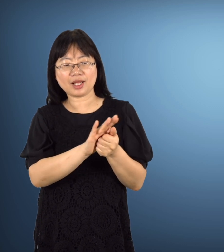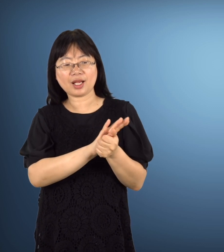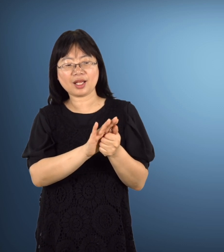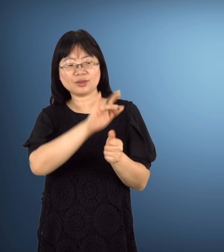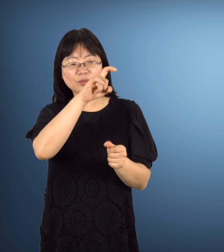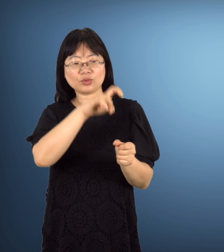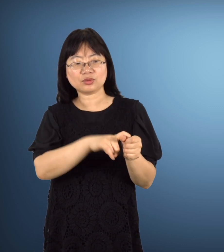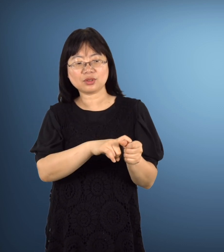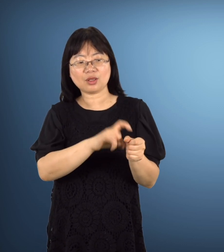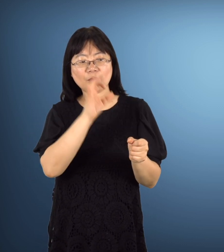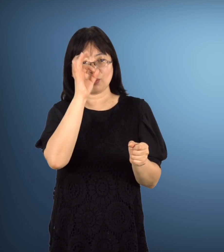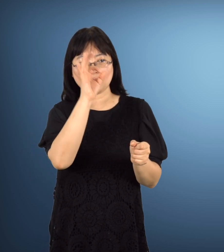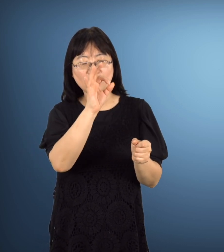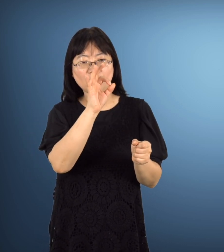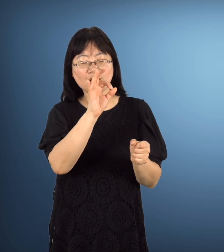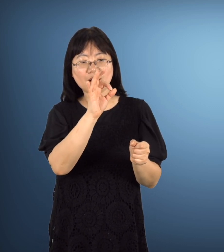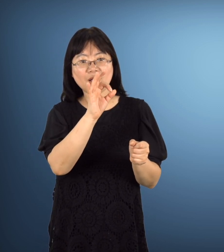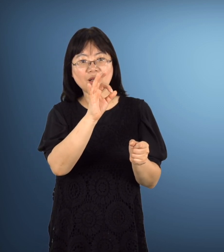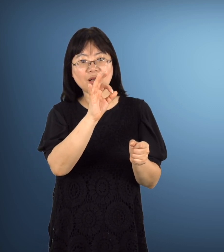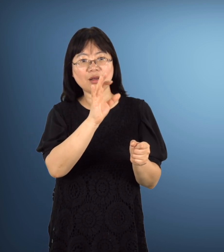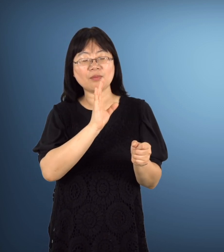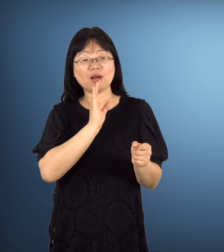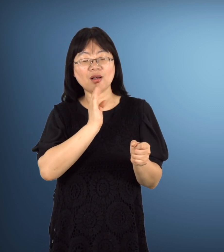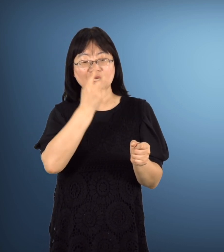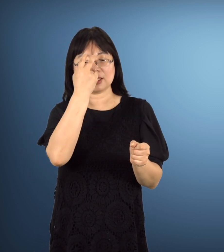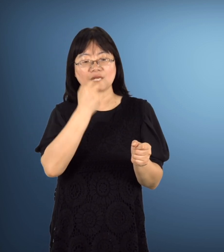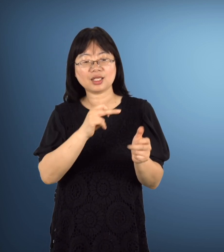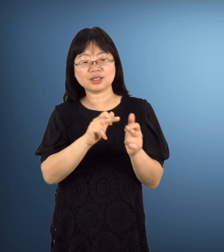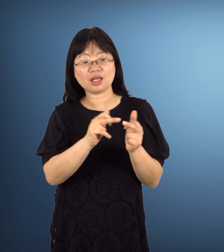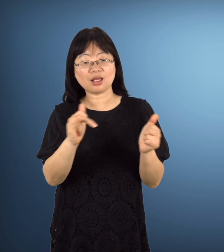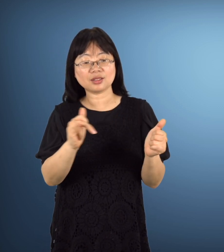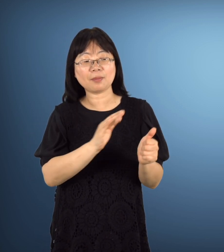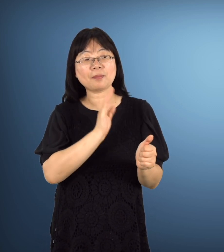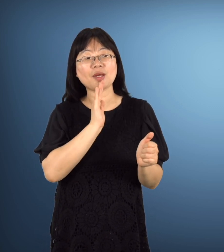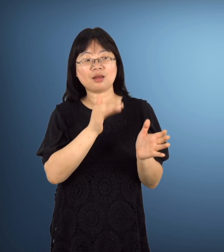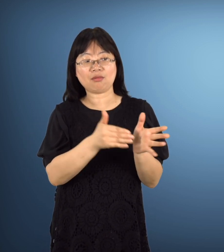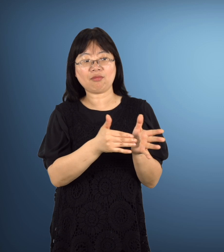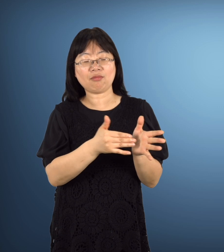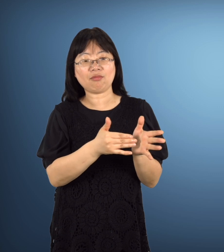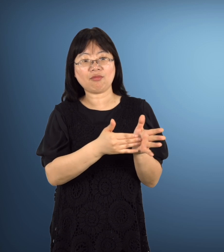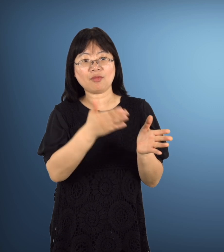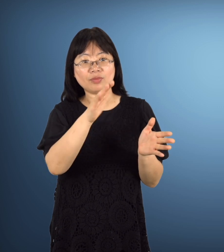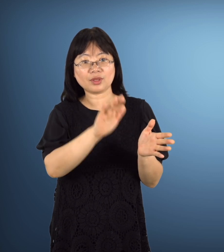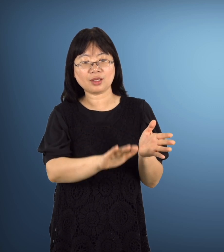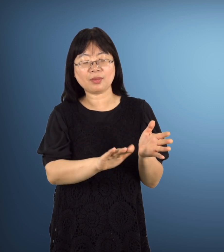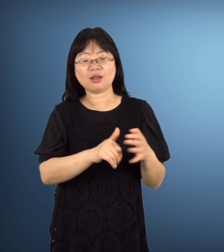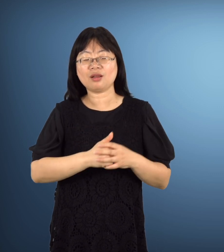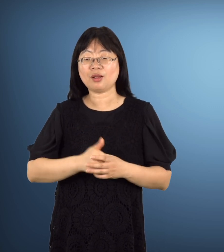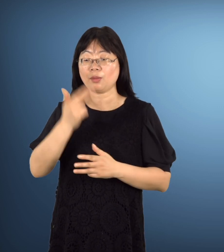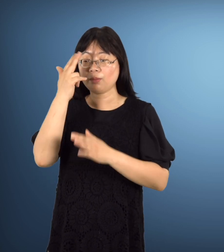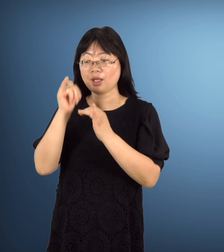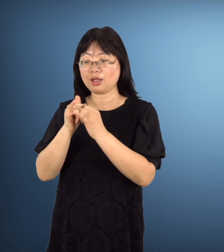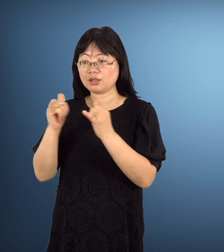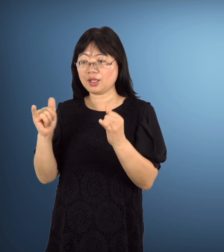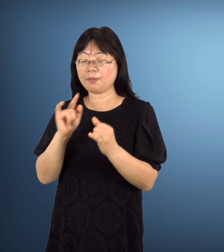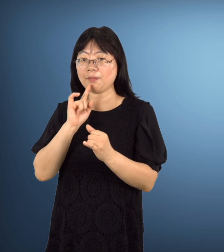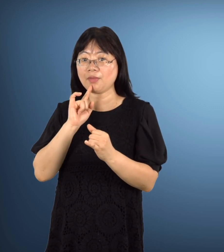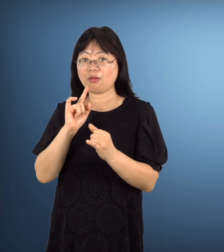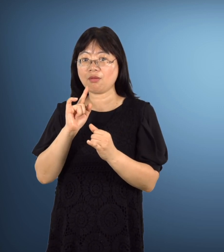배려하는 차원에서의 표현은 시각장애인이라는 표현이 맞아요. 근데 맹인이라는 말도